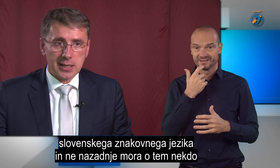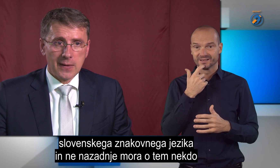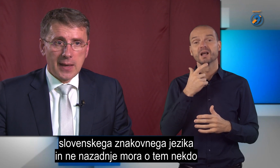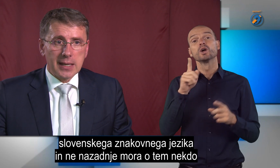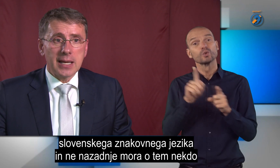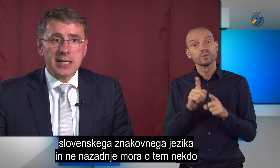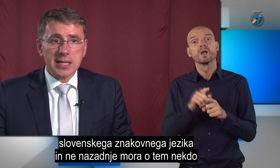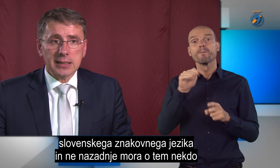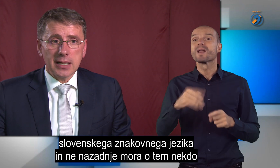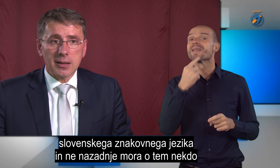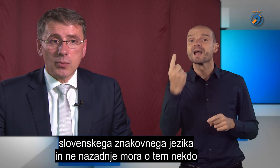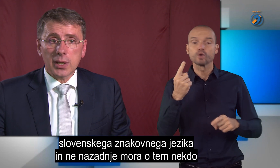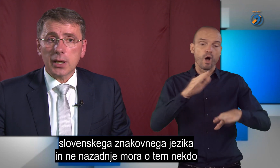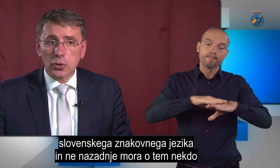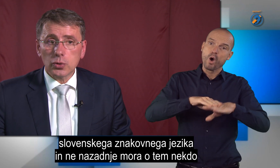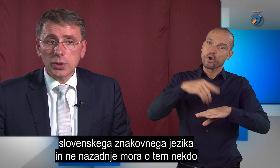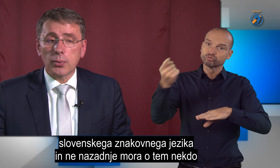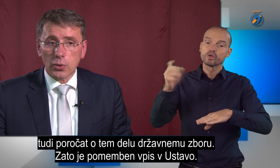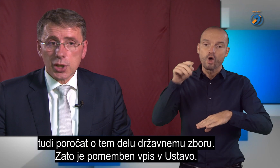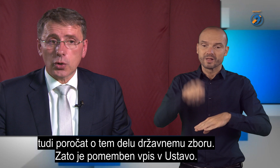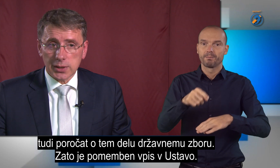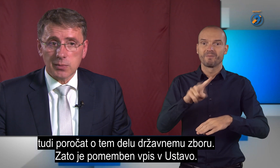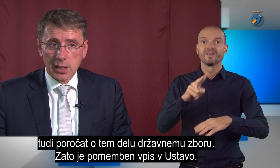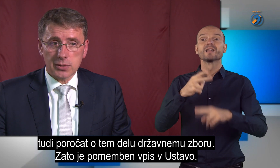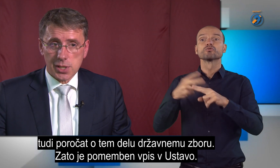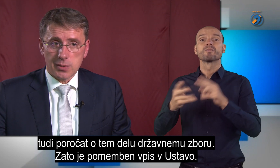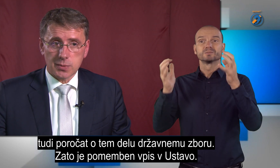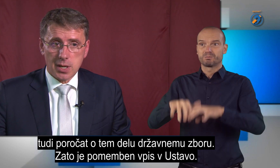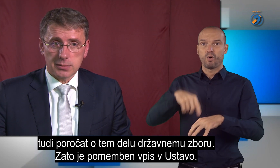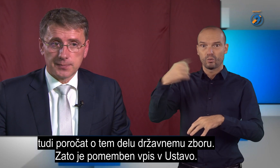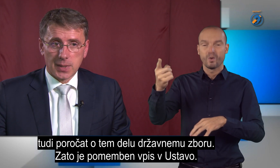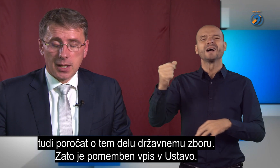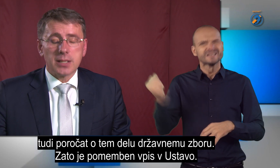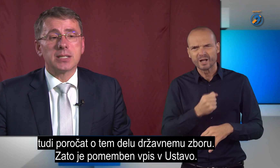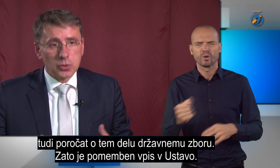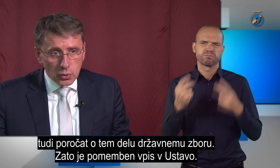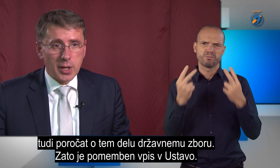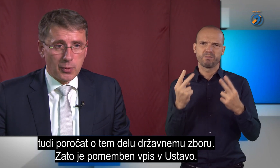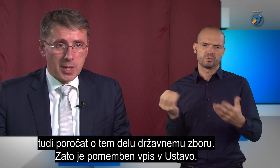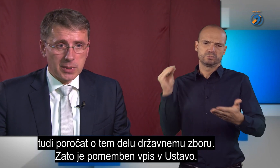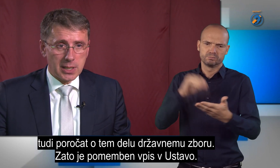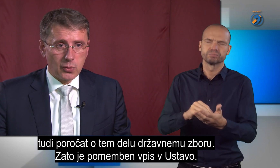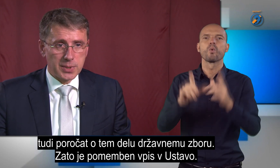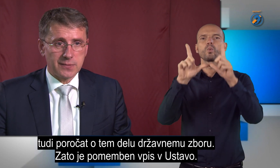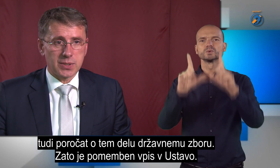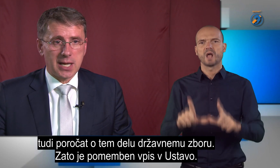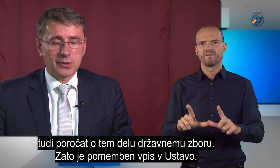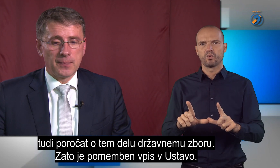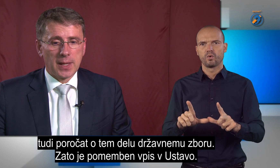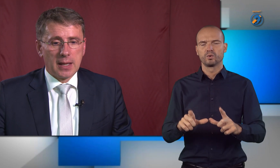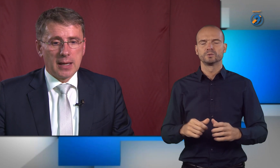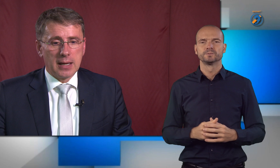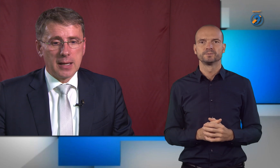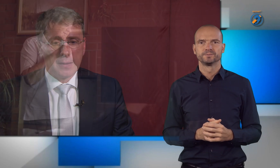znakovnega jezika in ne nazadnje mora nekdo tudi poročati o tem delu Državnemu zboru. Zato je pomemben ta vpis v